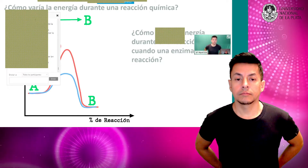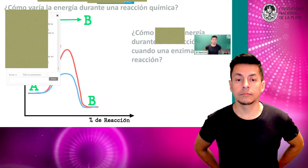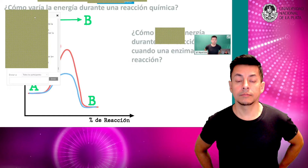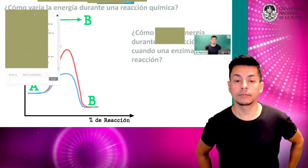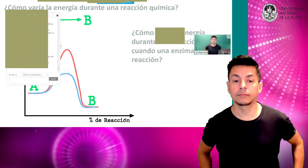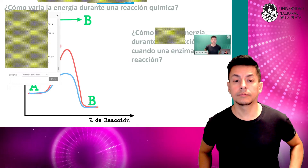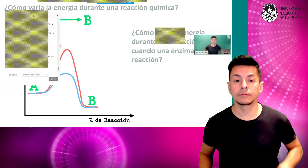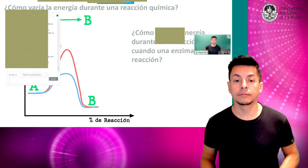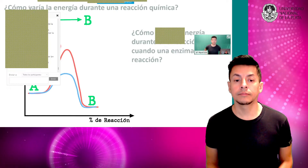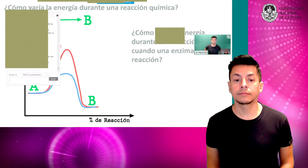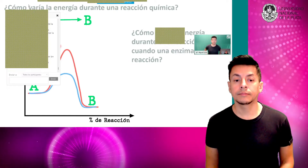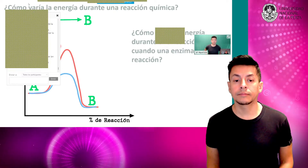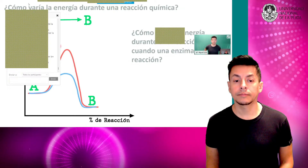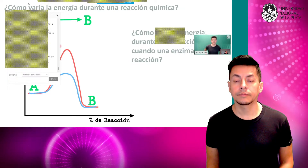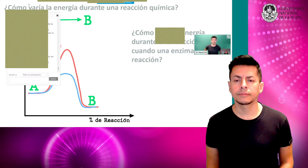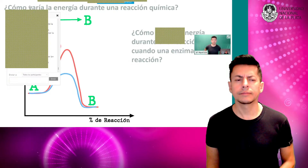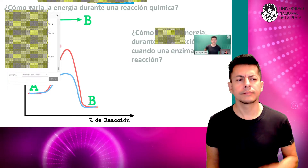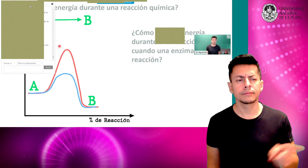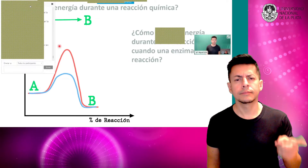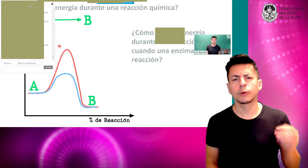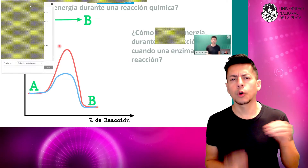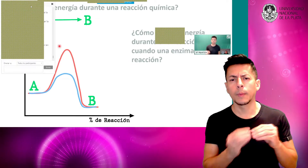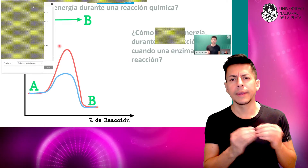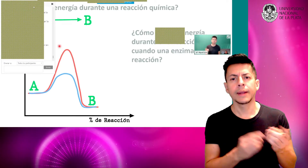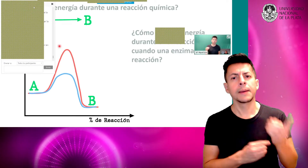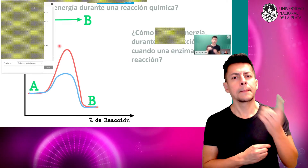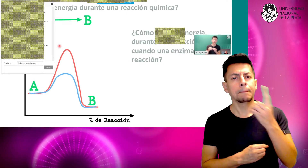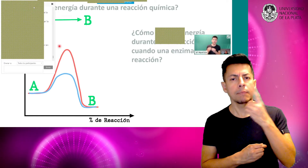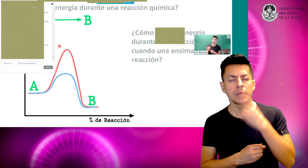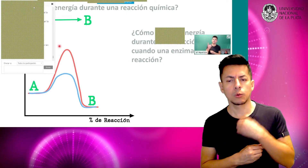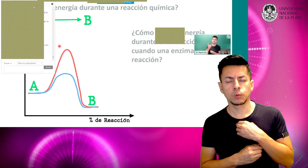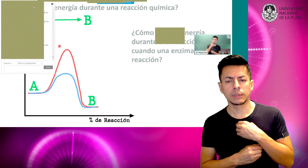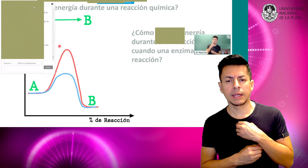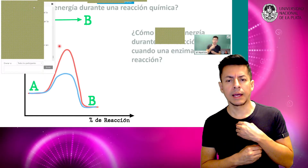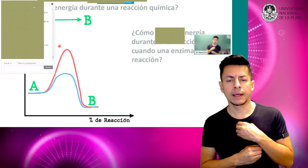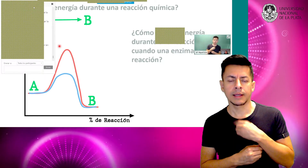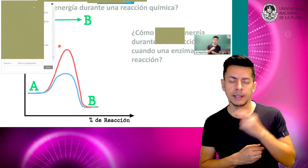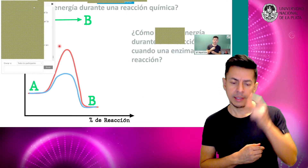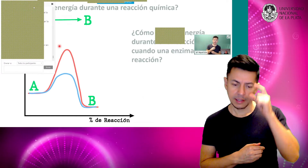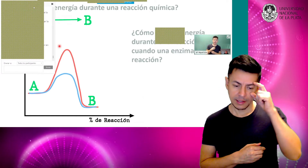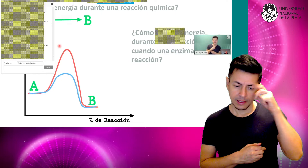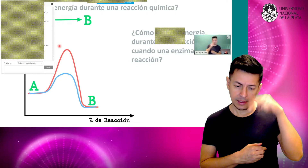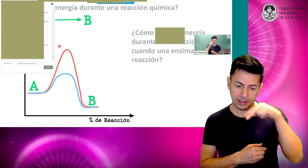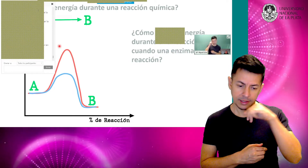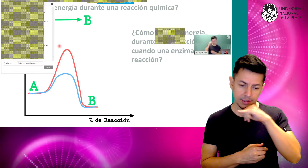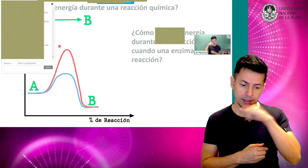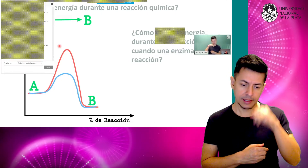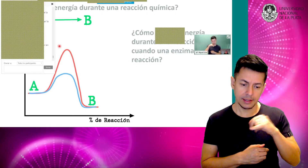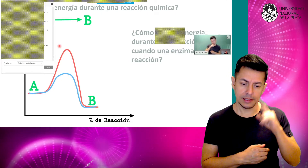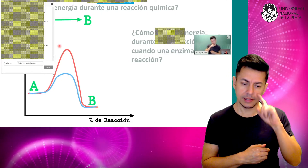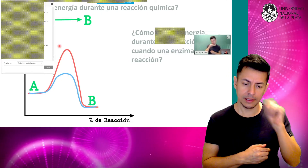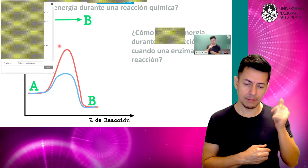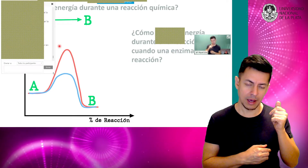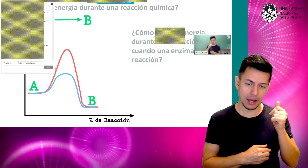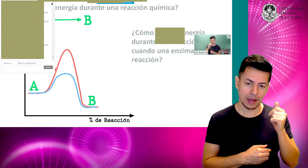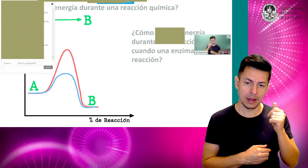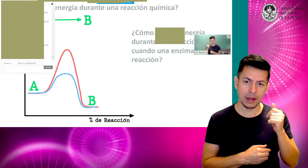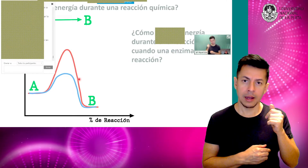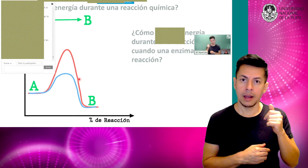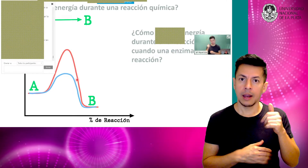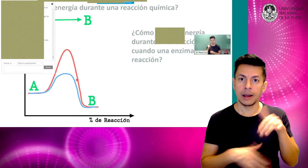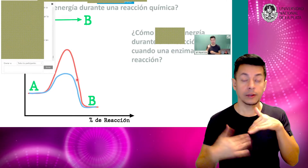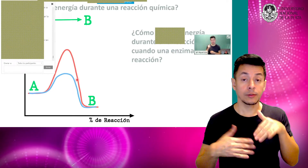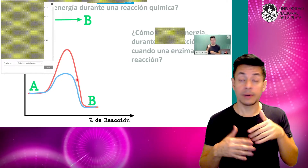Bien. Ade me pregunta entonces, ¿la reacción con una enzima es más rápida? Exacto. Lo que